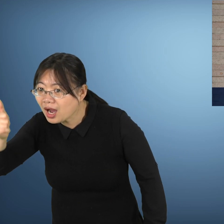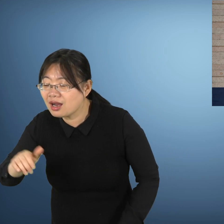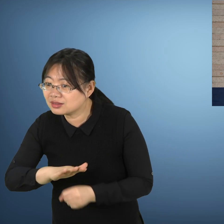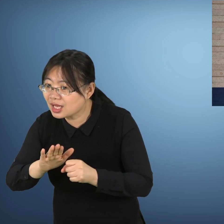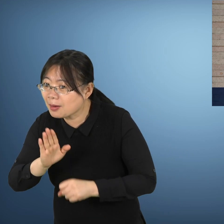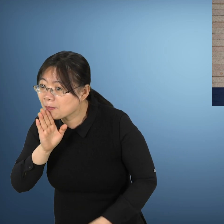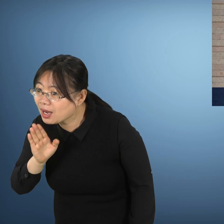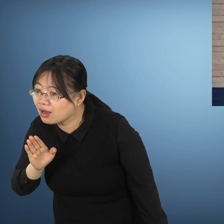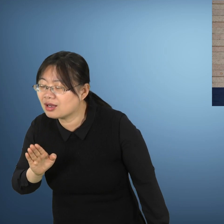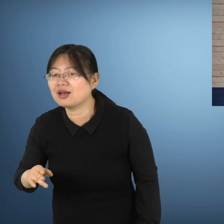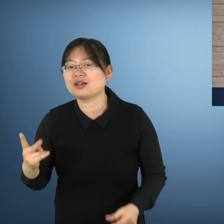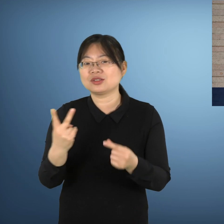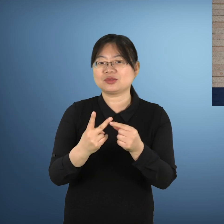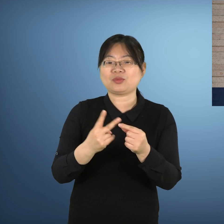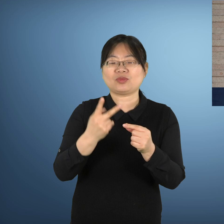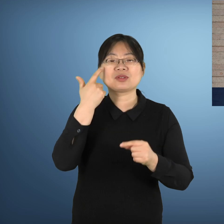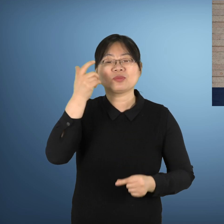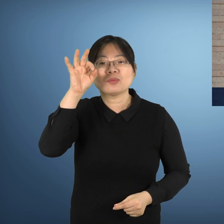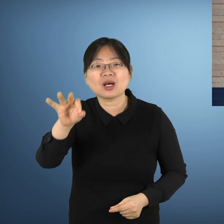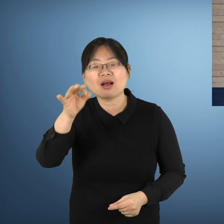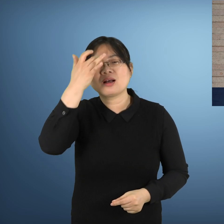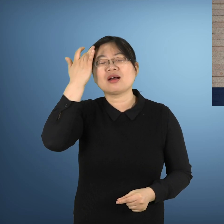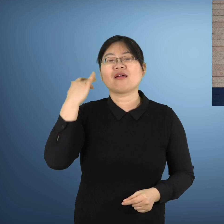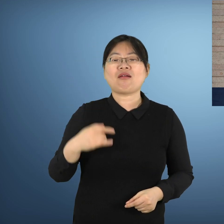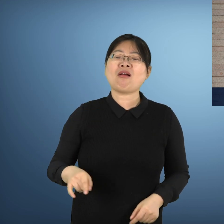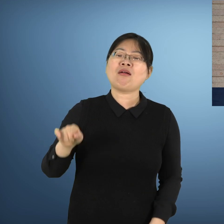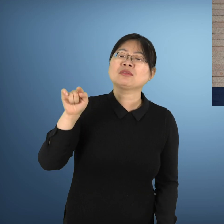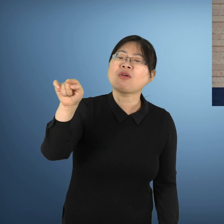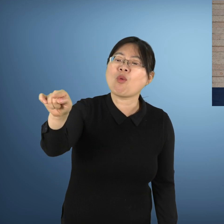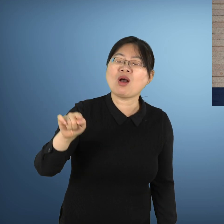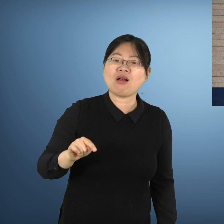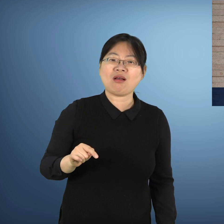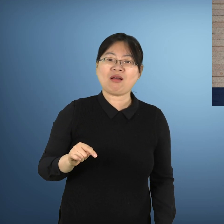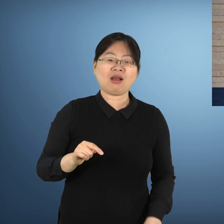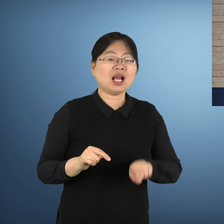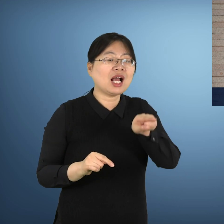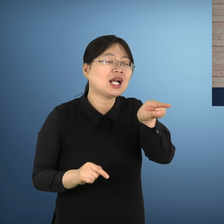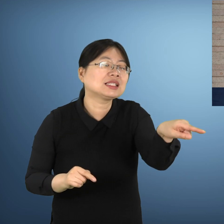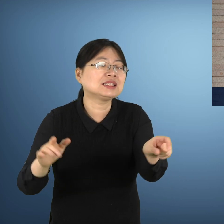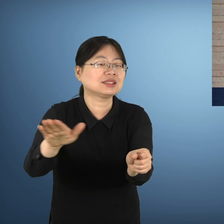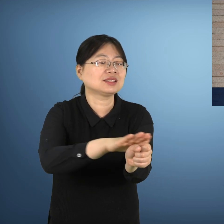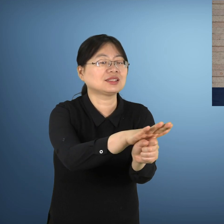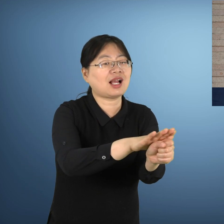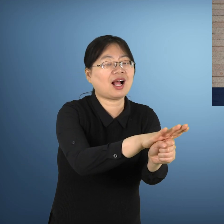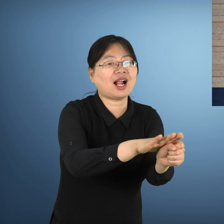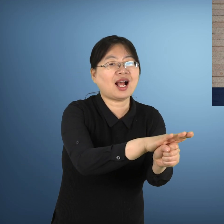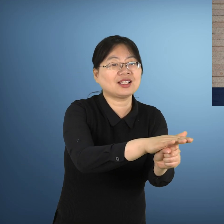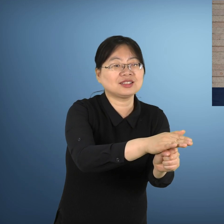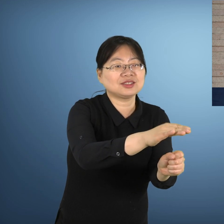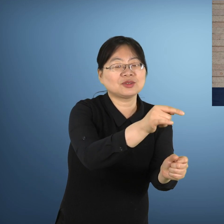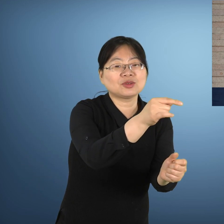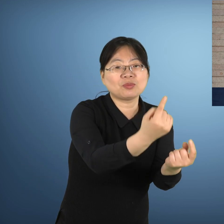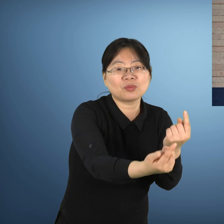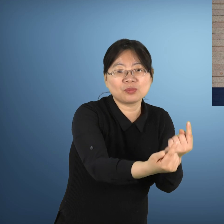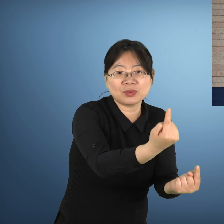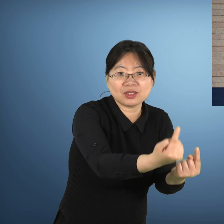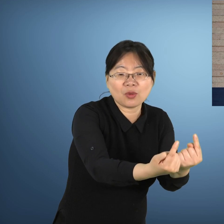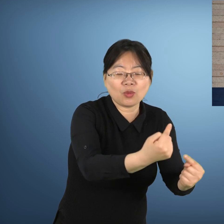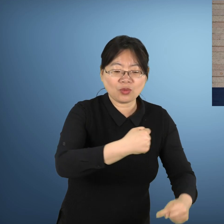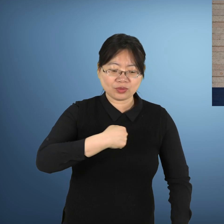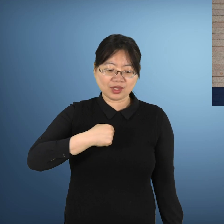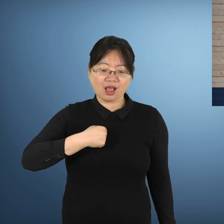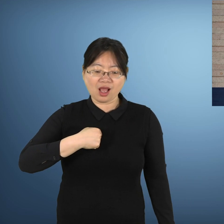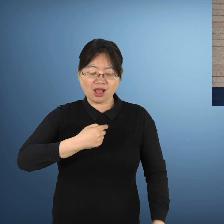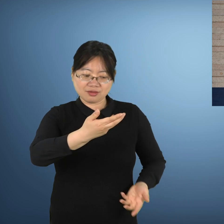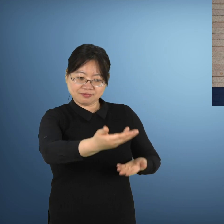번째 질문을 한번 보실까요? 네가 이 사람들을 사랑하는 것보다 나를 더 사랑하느냐? 두